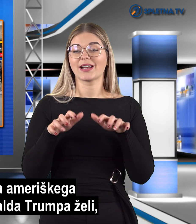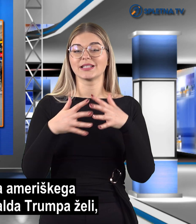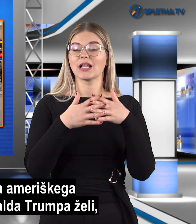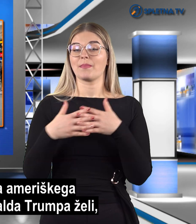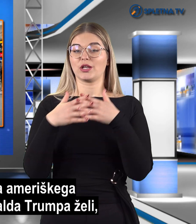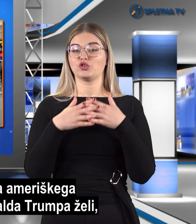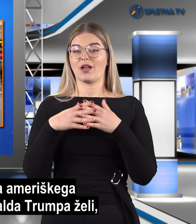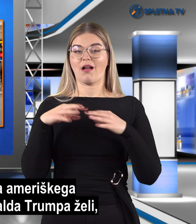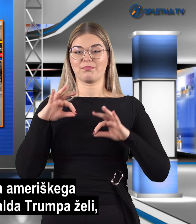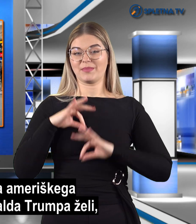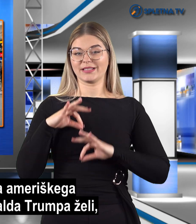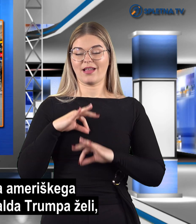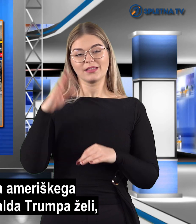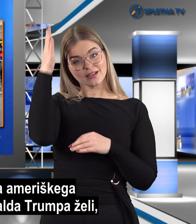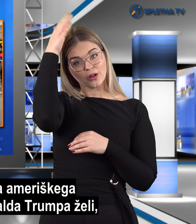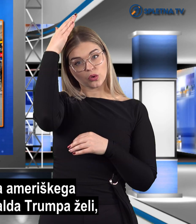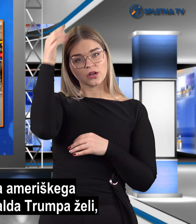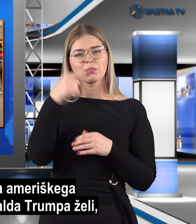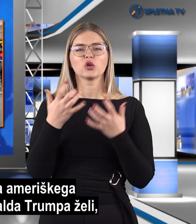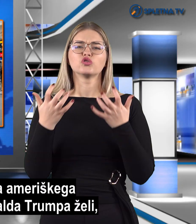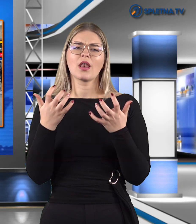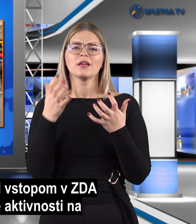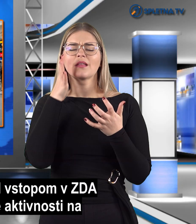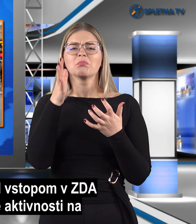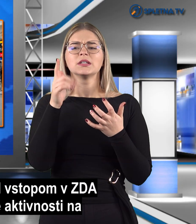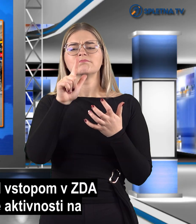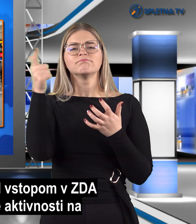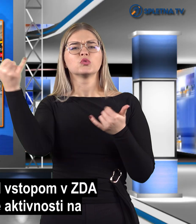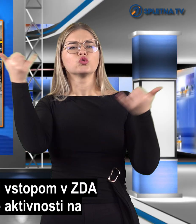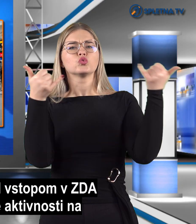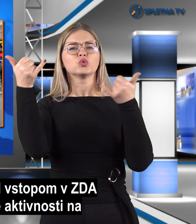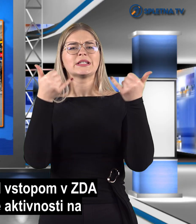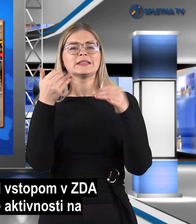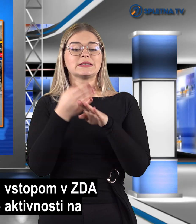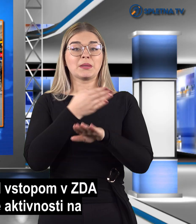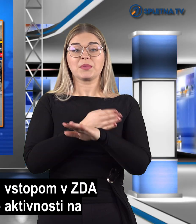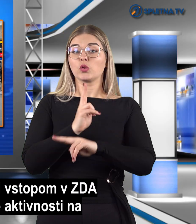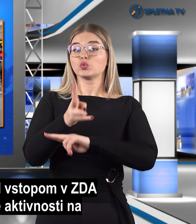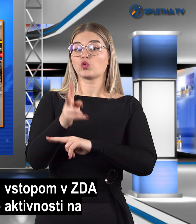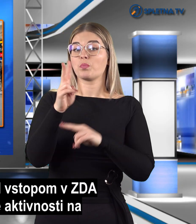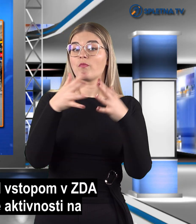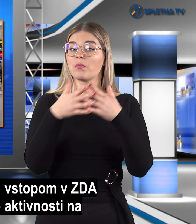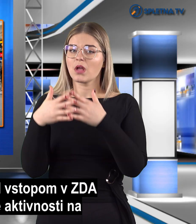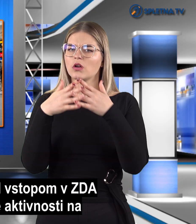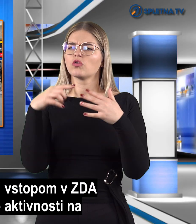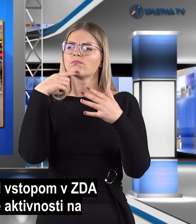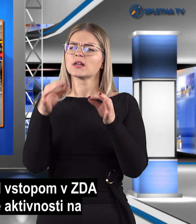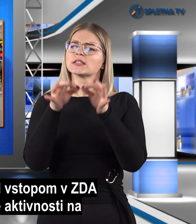Administracija ameriškega predsednika Donalda Trumpa želi, da tuji turisti pred vstopom v ZDA razkrijejo svoje aktivnosti